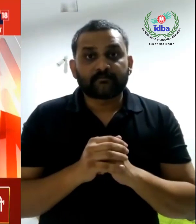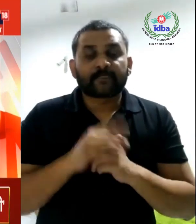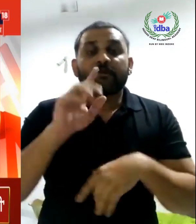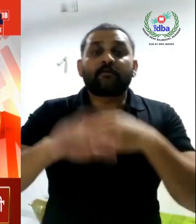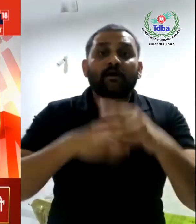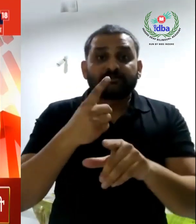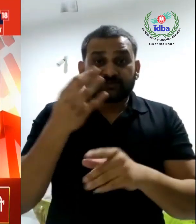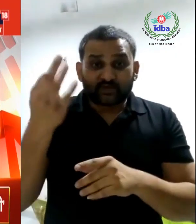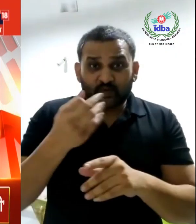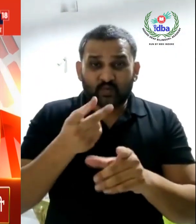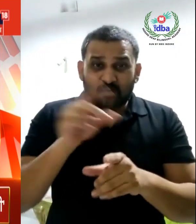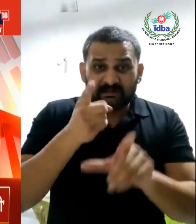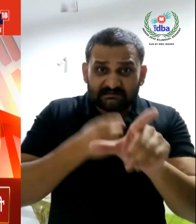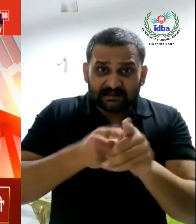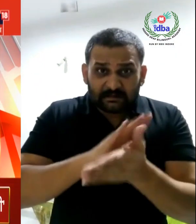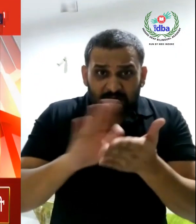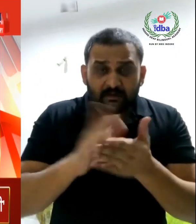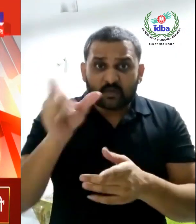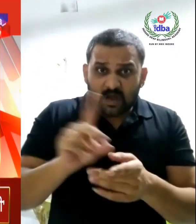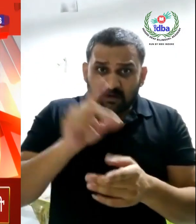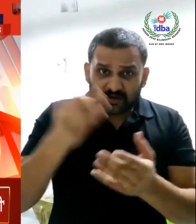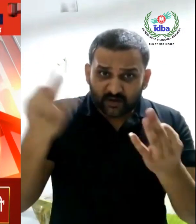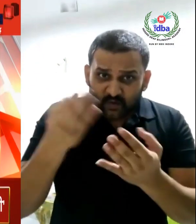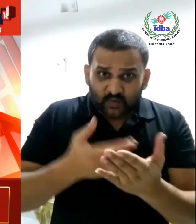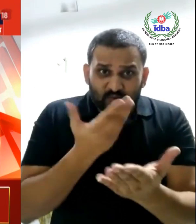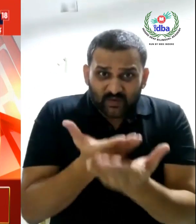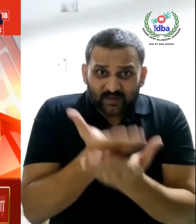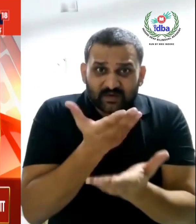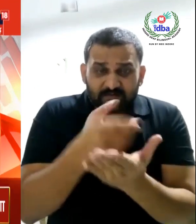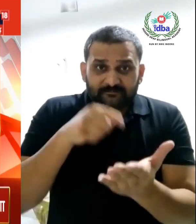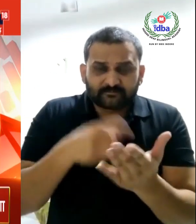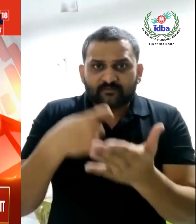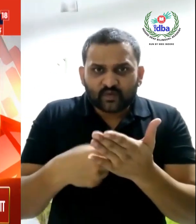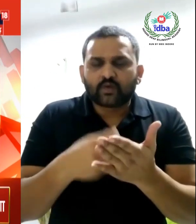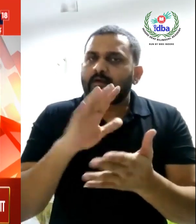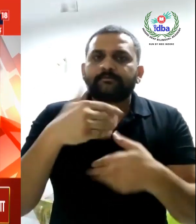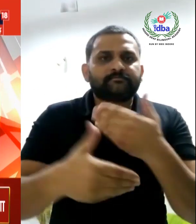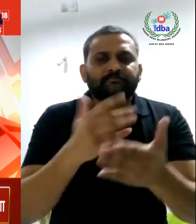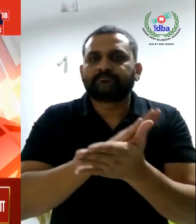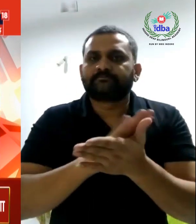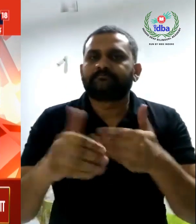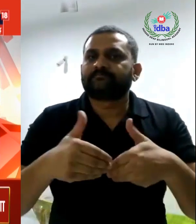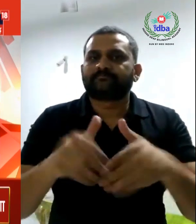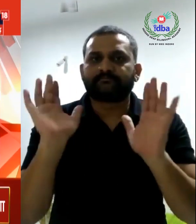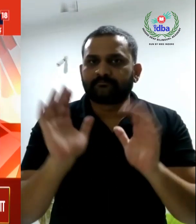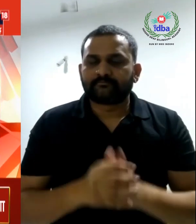नवीनीकरण के प्रावधान को, रिन्यूअल के प्रावधान को समाप्त कर दिया गया